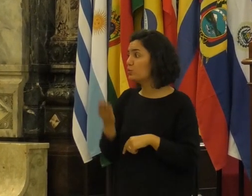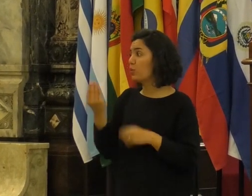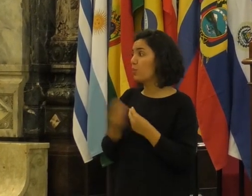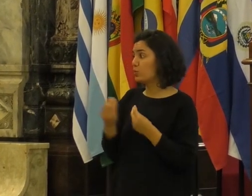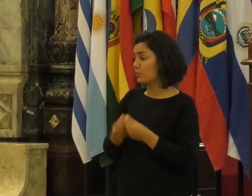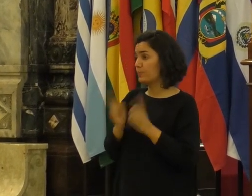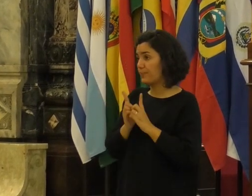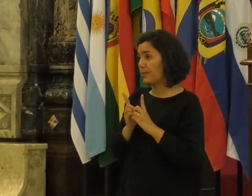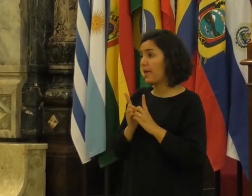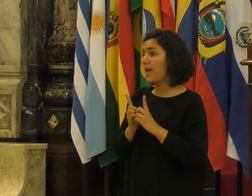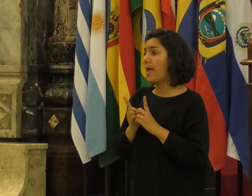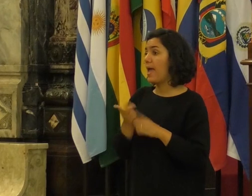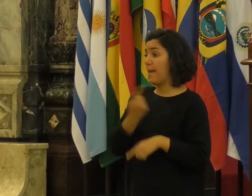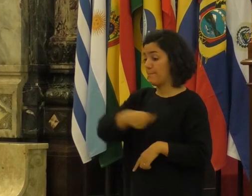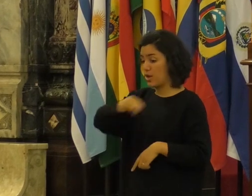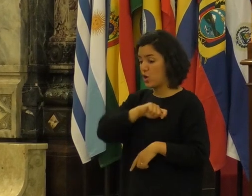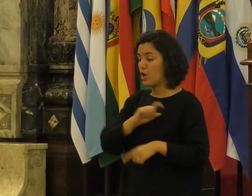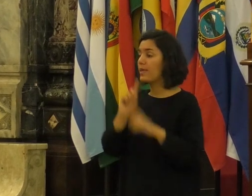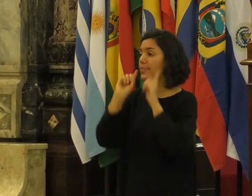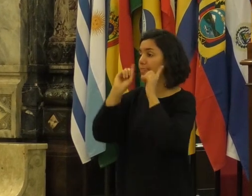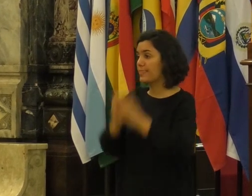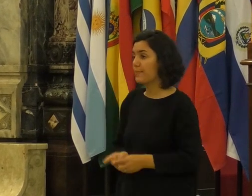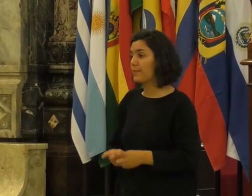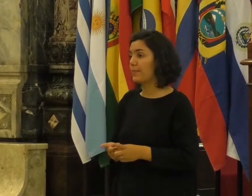español y mucha producción